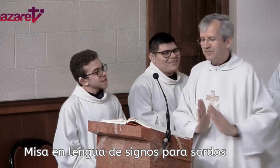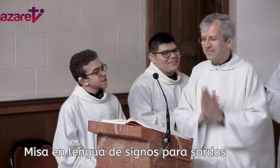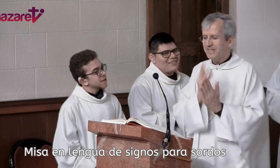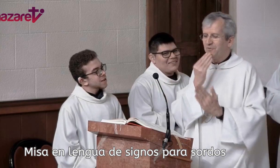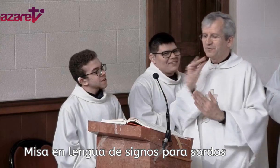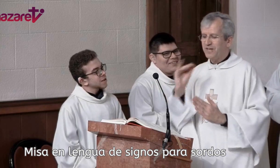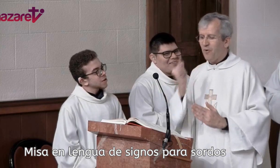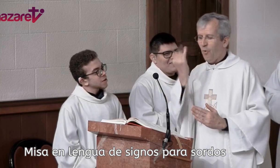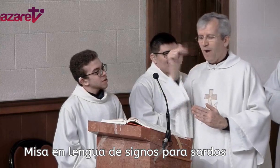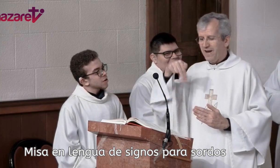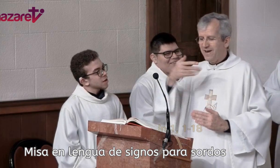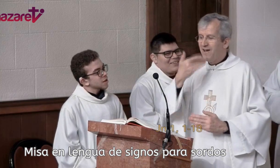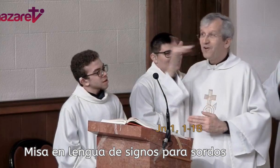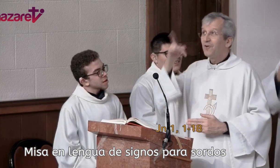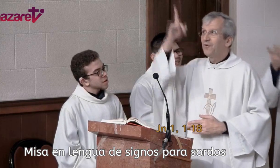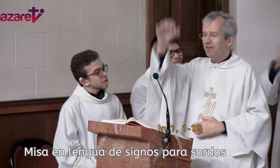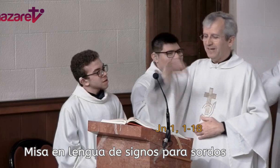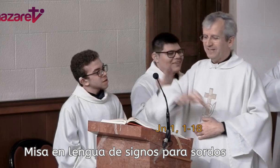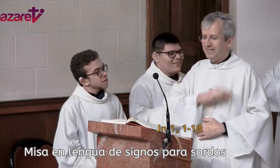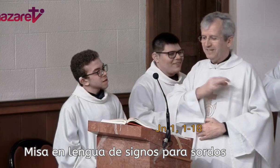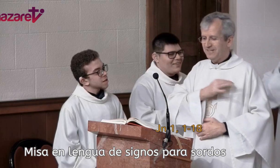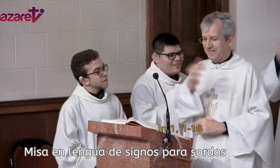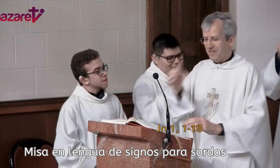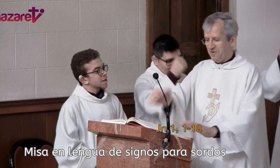según San Juan. Gloria a Señor.